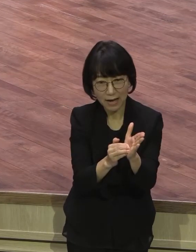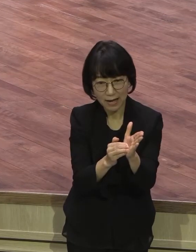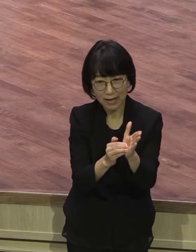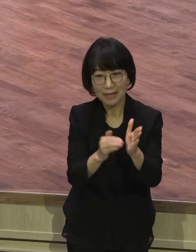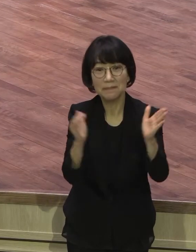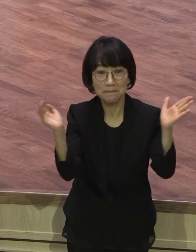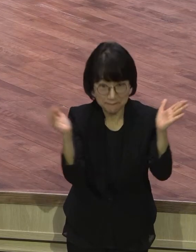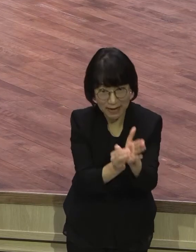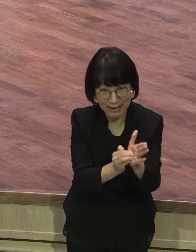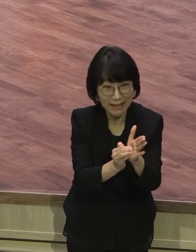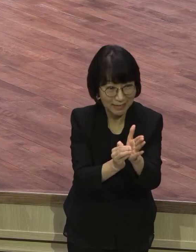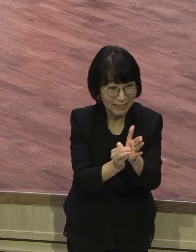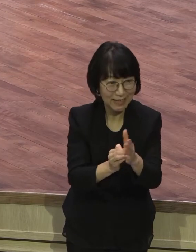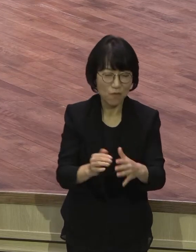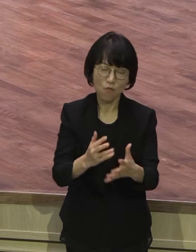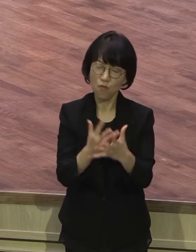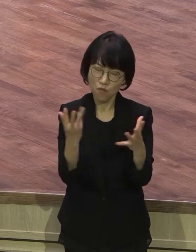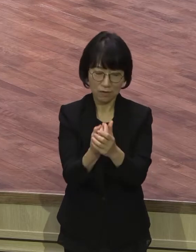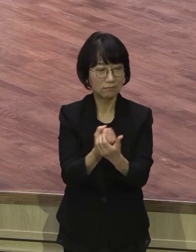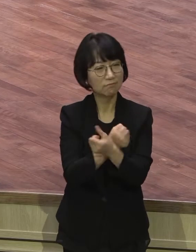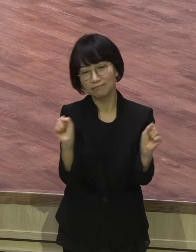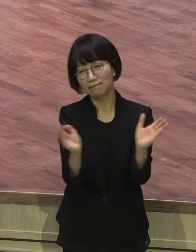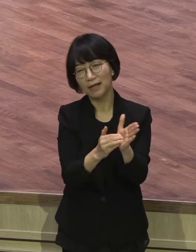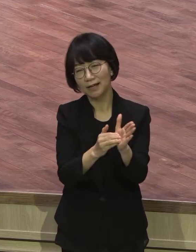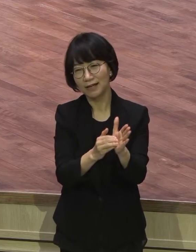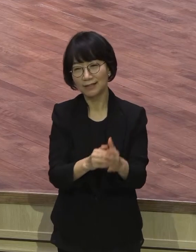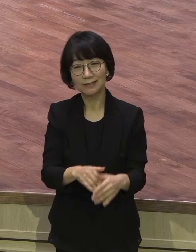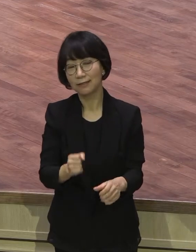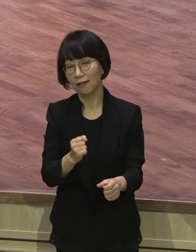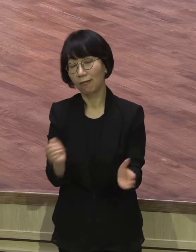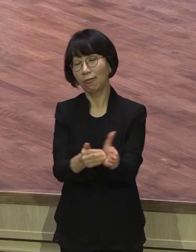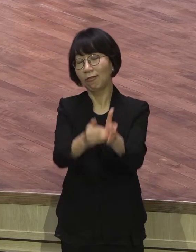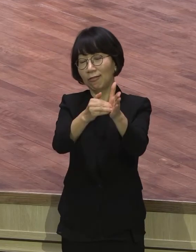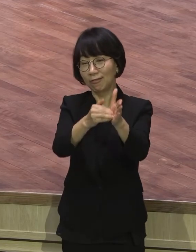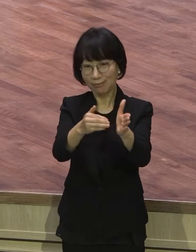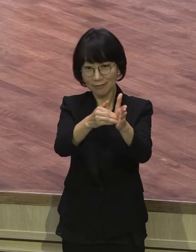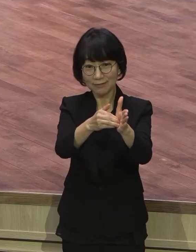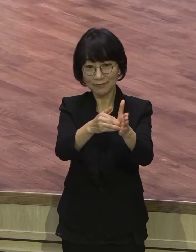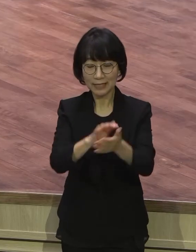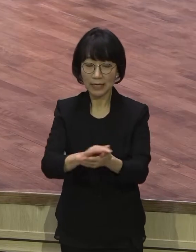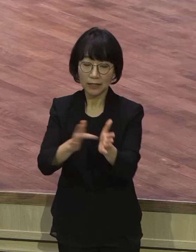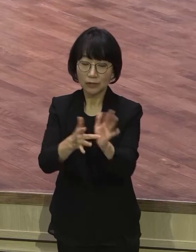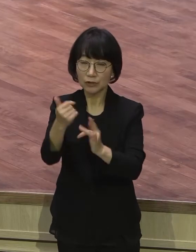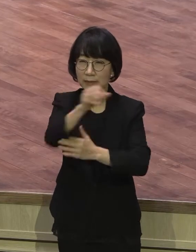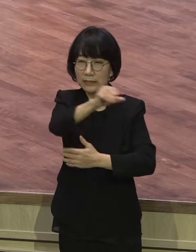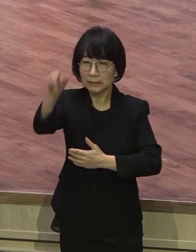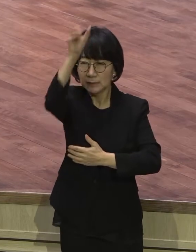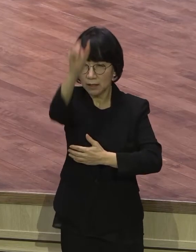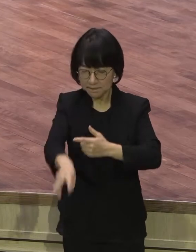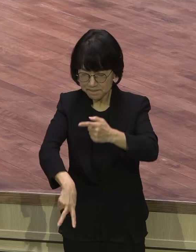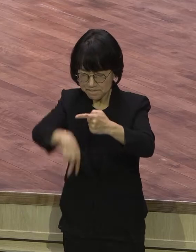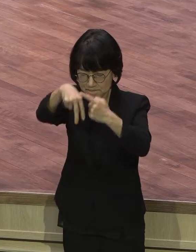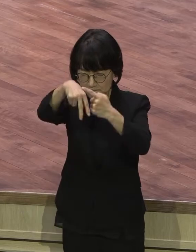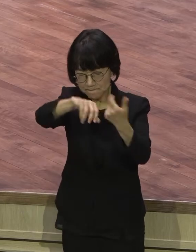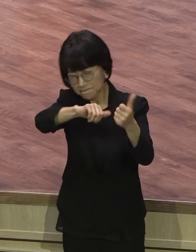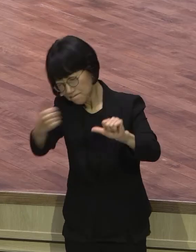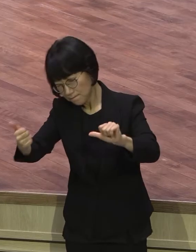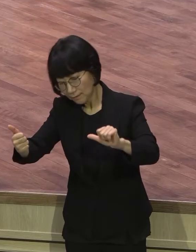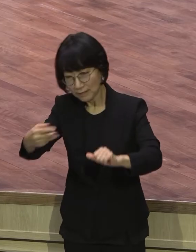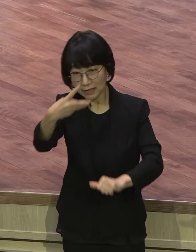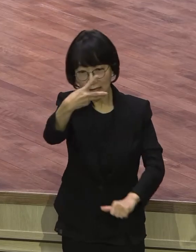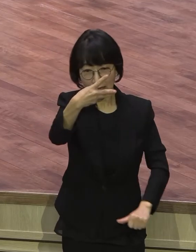겁니다. 완전 해방이요. 끝났어요. 예수님이 테테레스타이 내가 다